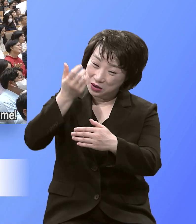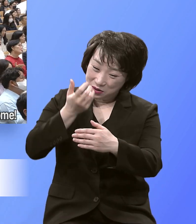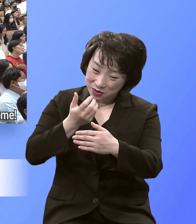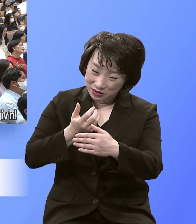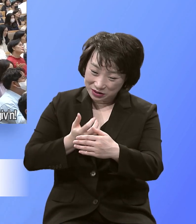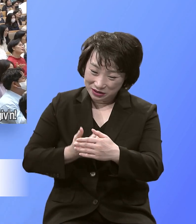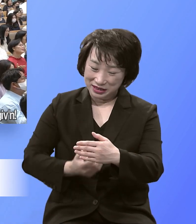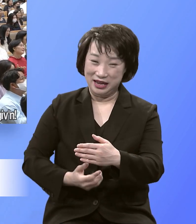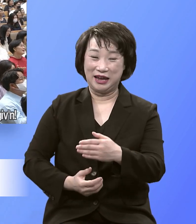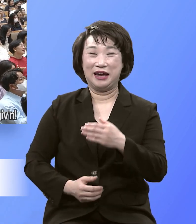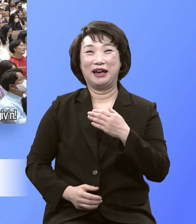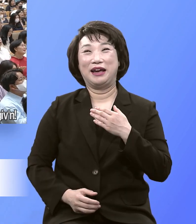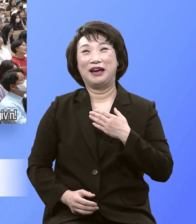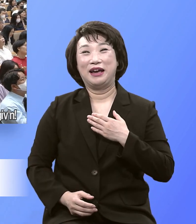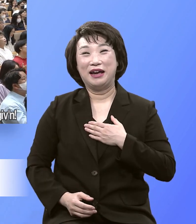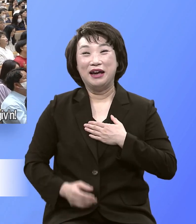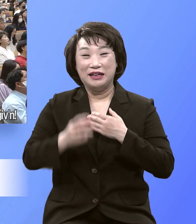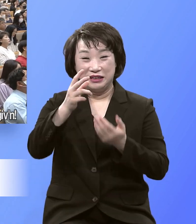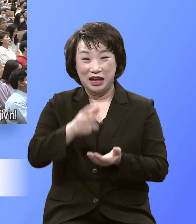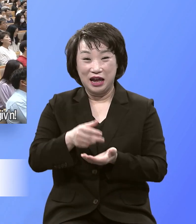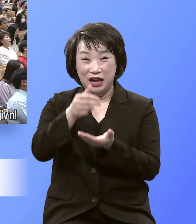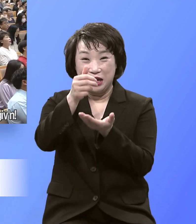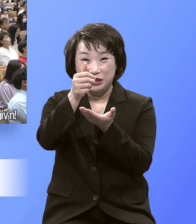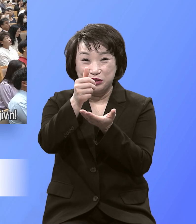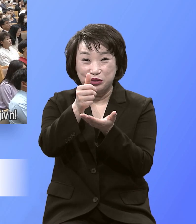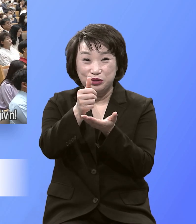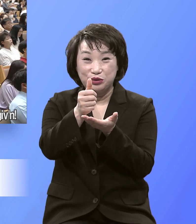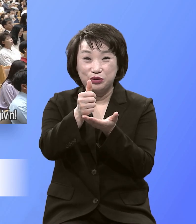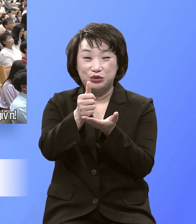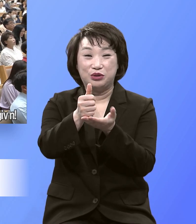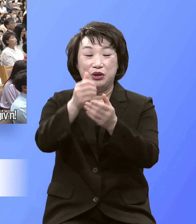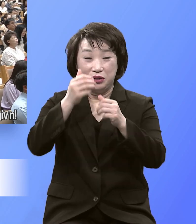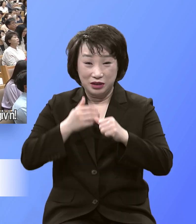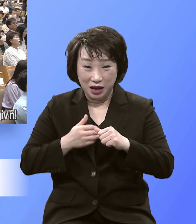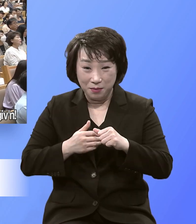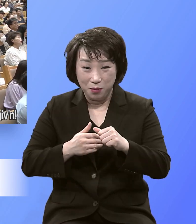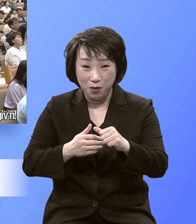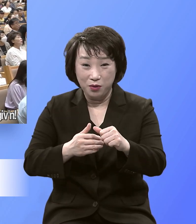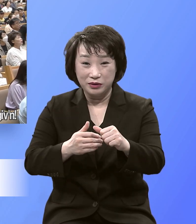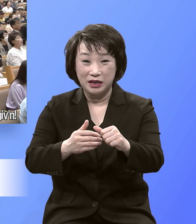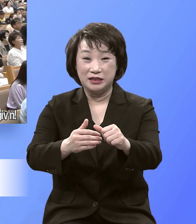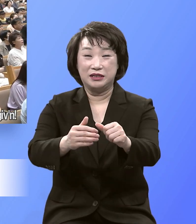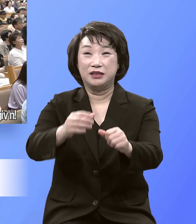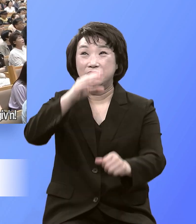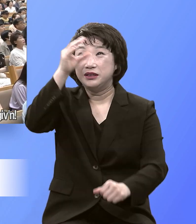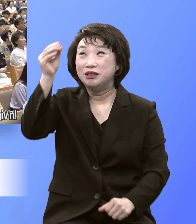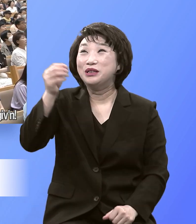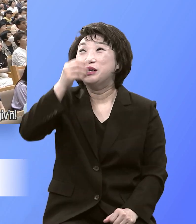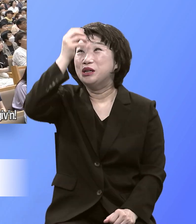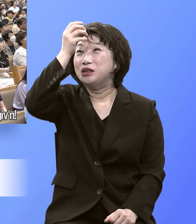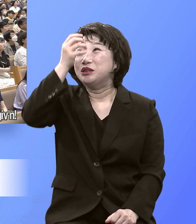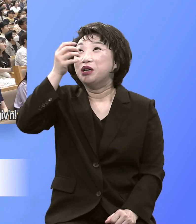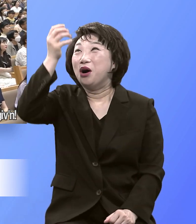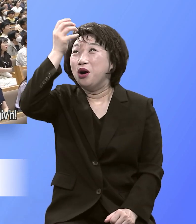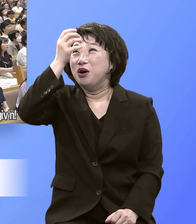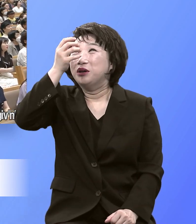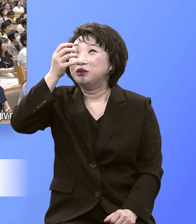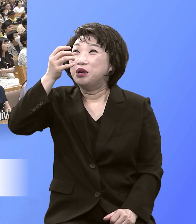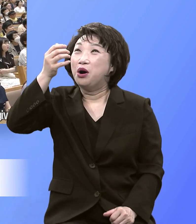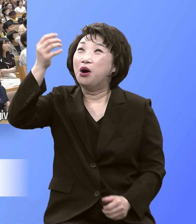성령이 오셨네. 내 주에 보내신